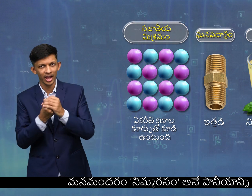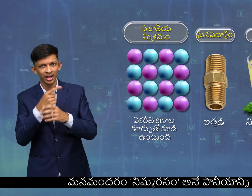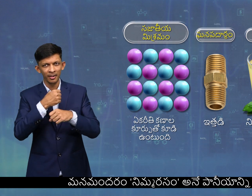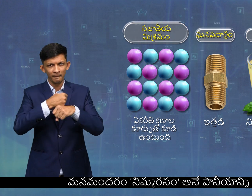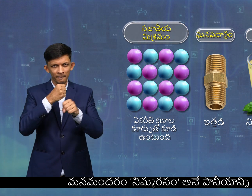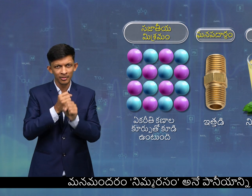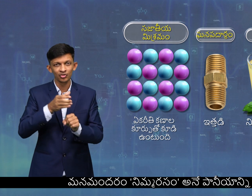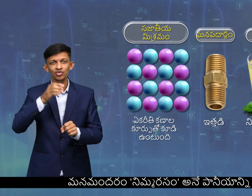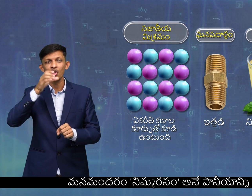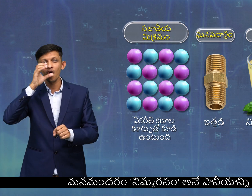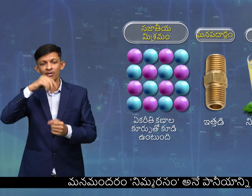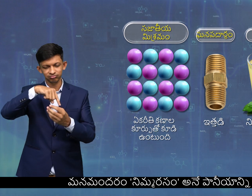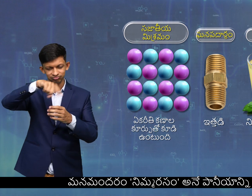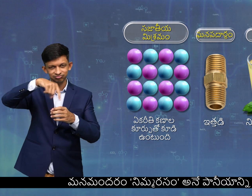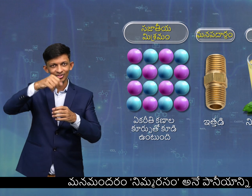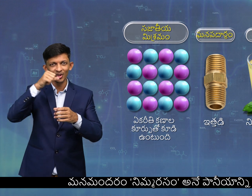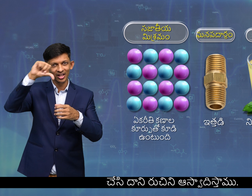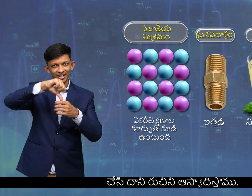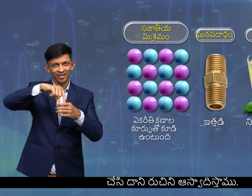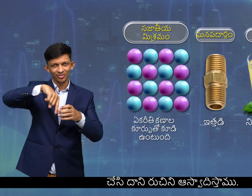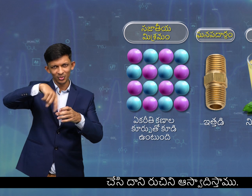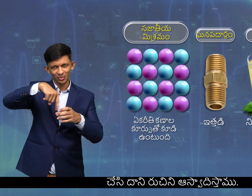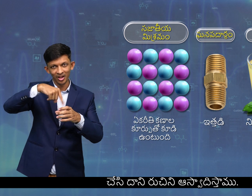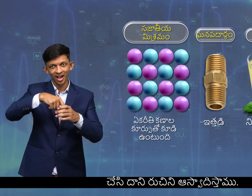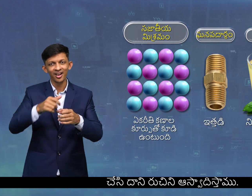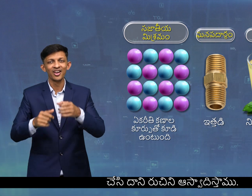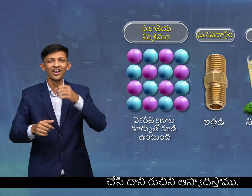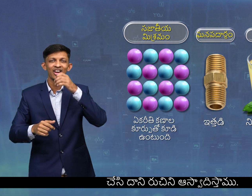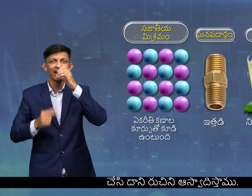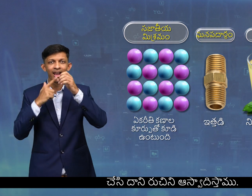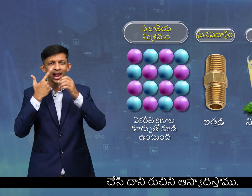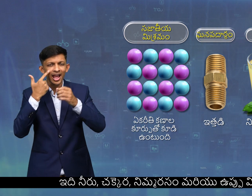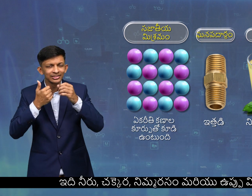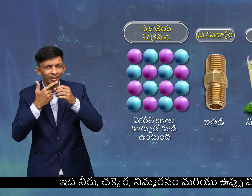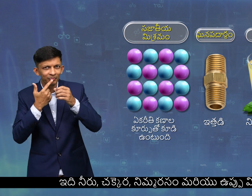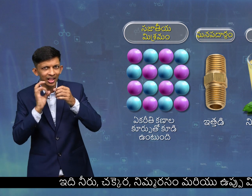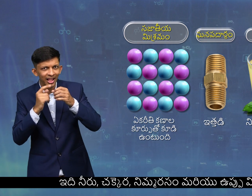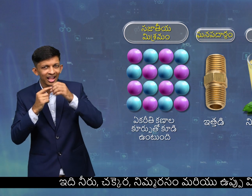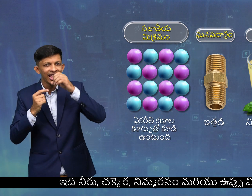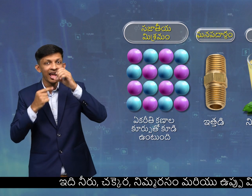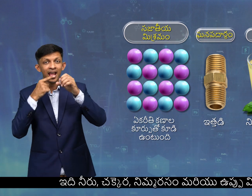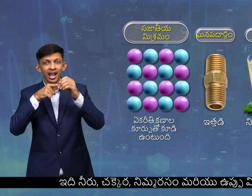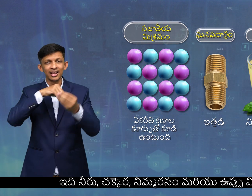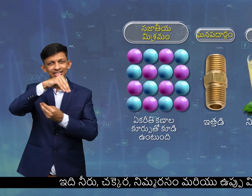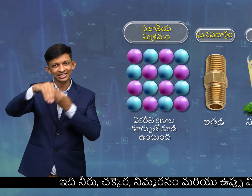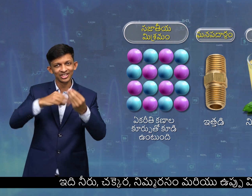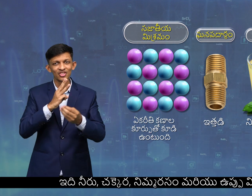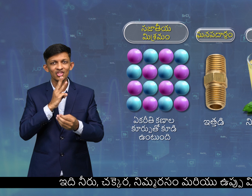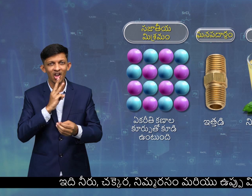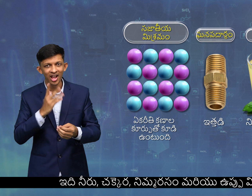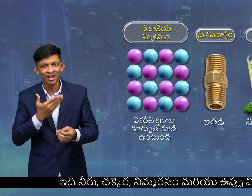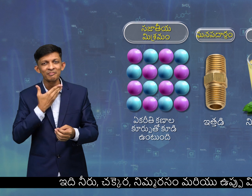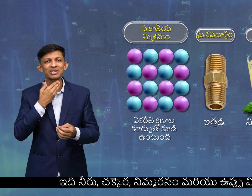మనమందరం నిమ్మరసం అనే పానీయాన్ని సిద్ధం చేసి దాని రుచిని ఆస్వాదిస్తాము. ఇది నీరు, చక్కెర,